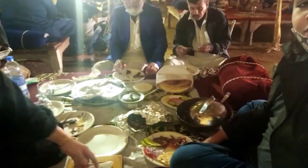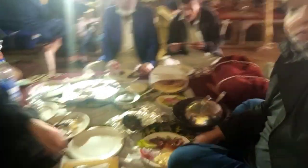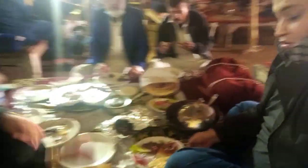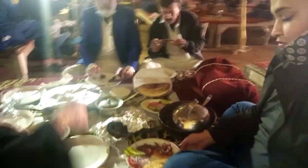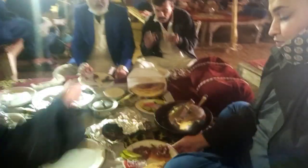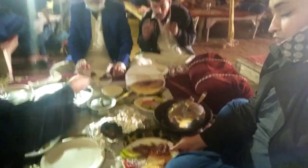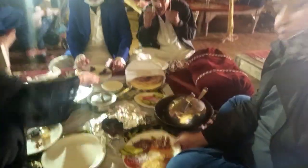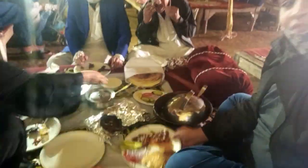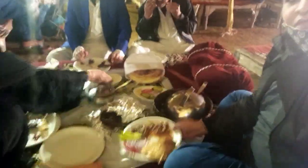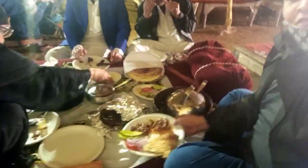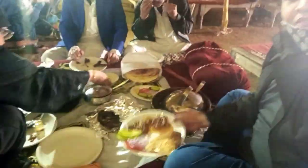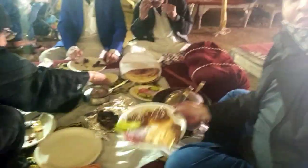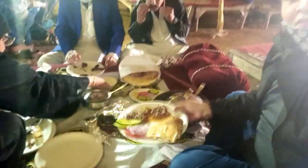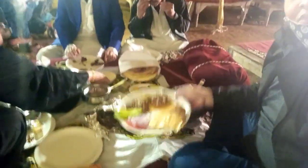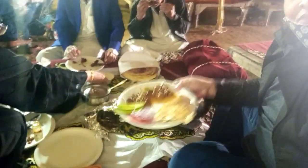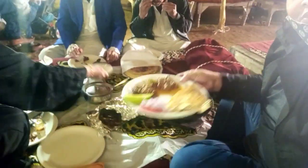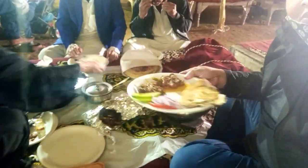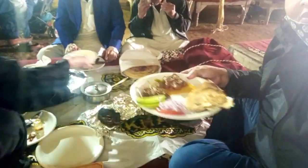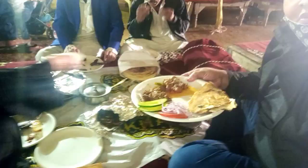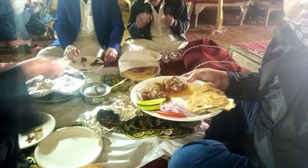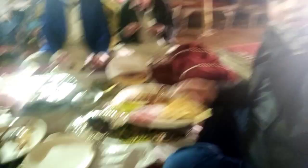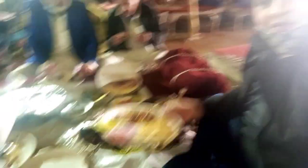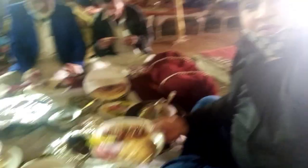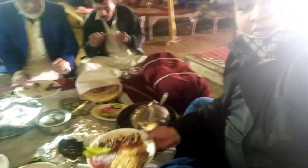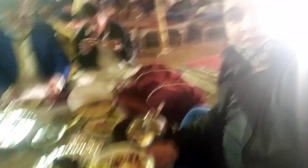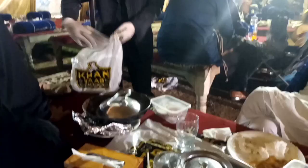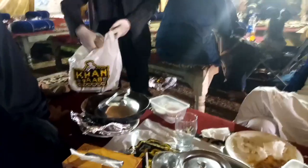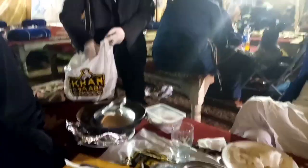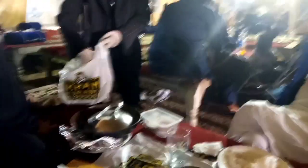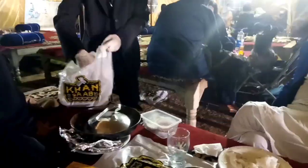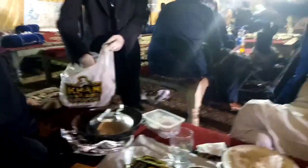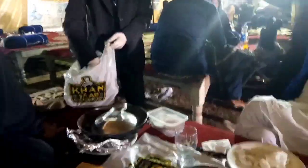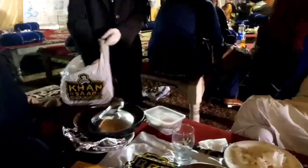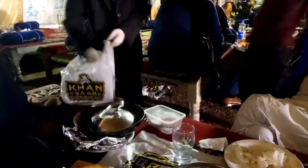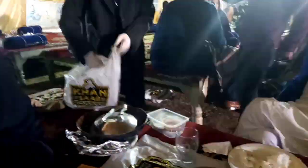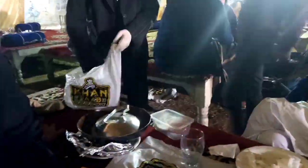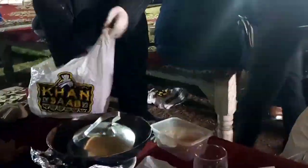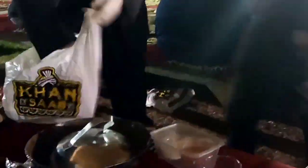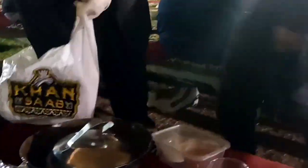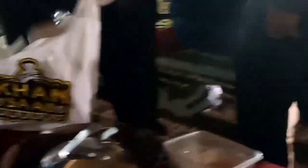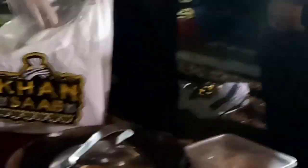मोबाइल की जरूरत है मुझे। अच्छा नहीं है। दिल्ली तो लंबो चौड़ो अच्छे ना।